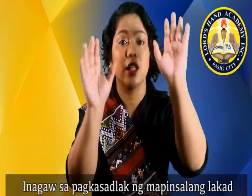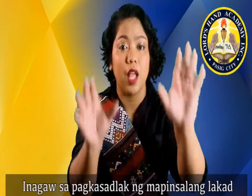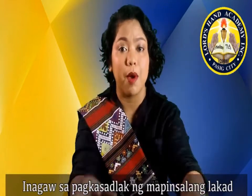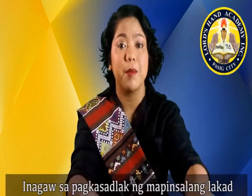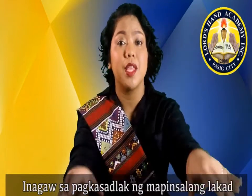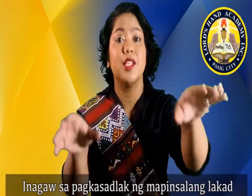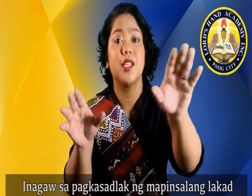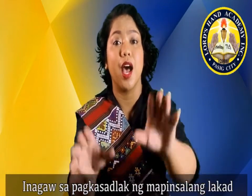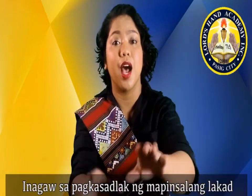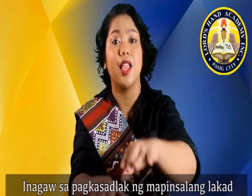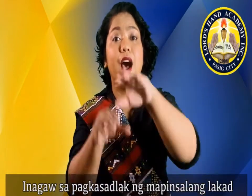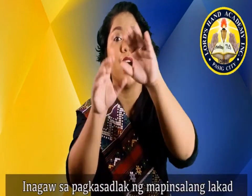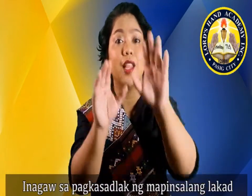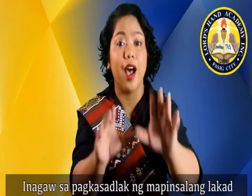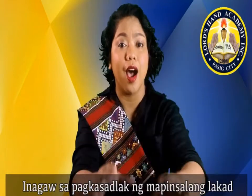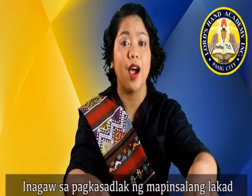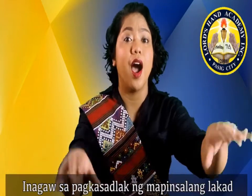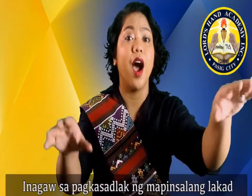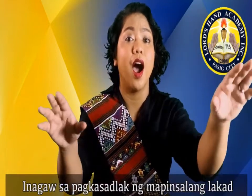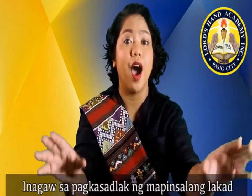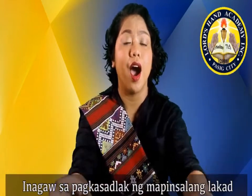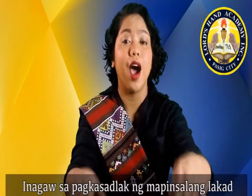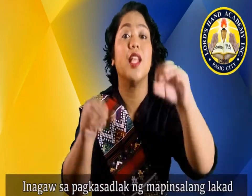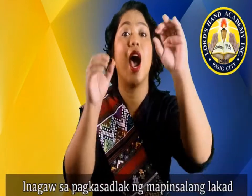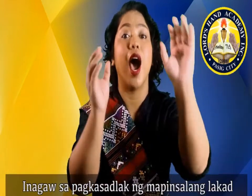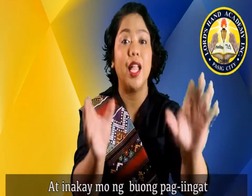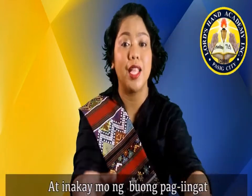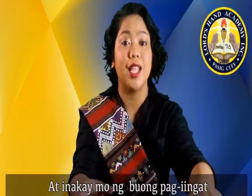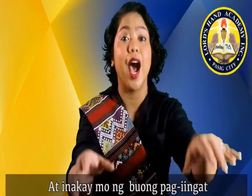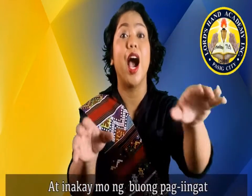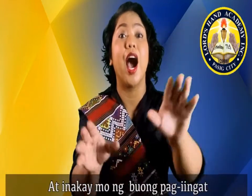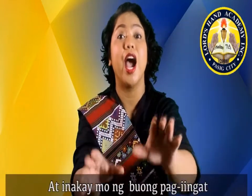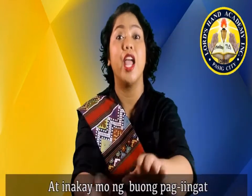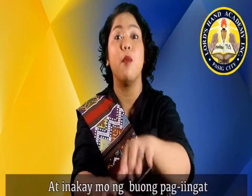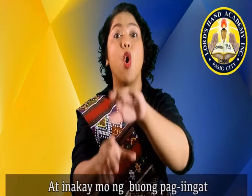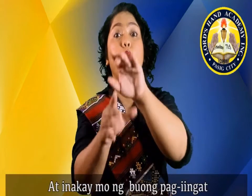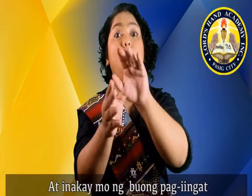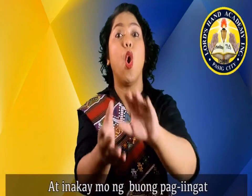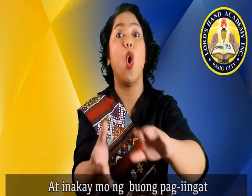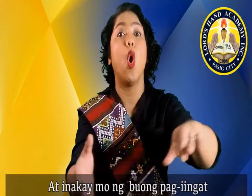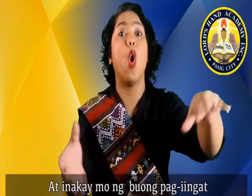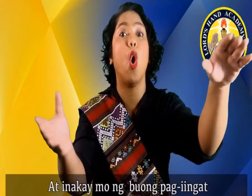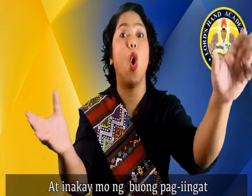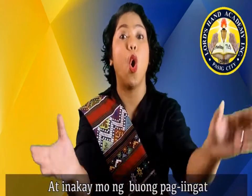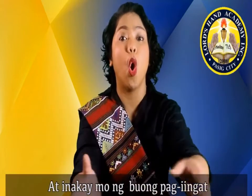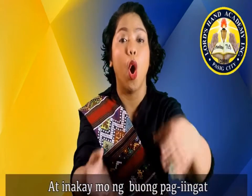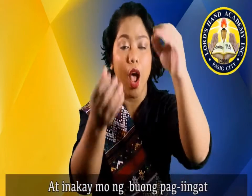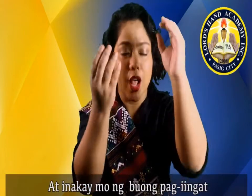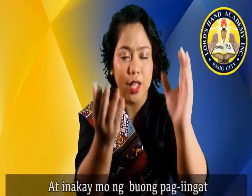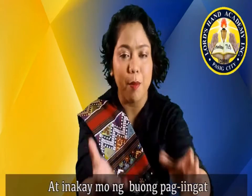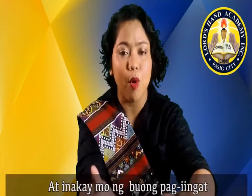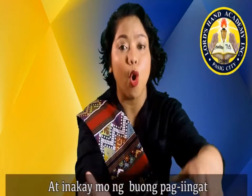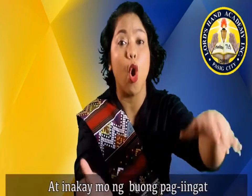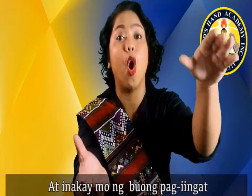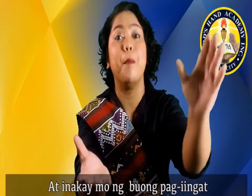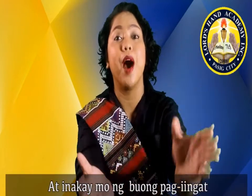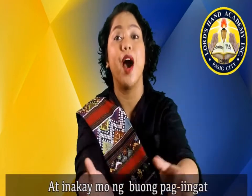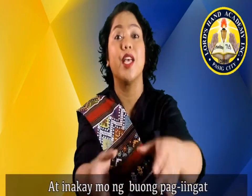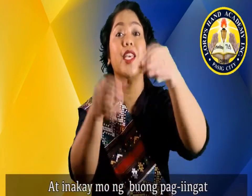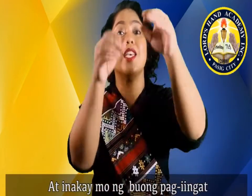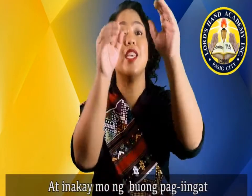pagkasalak ng mapinsalang lakad at inakay mo ng